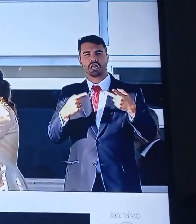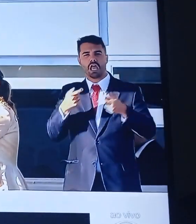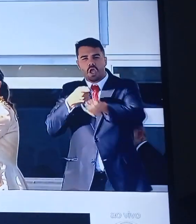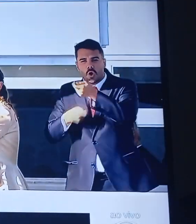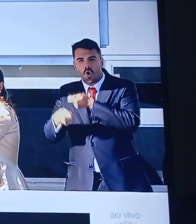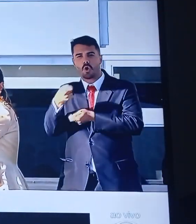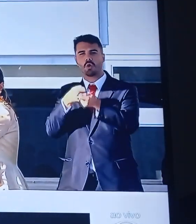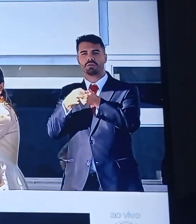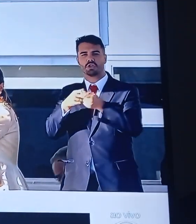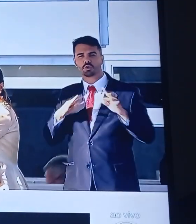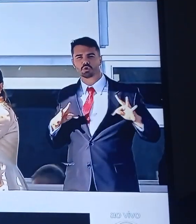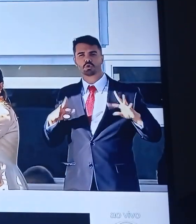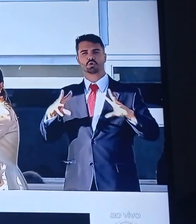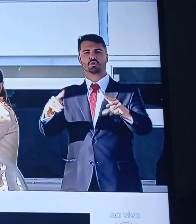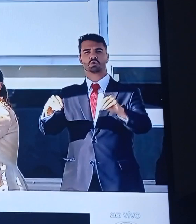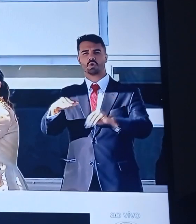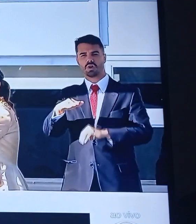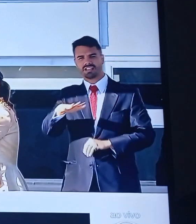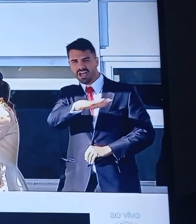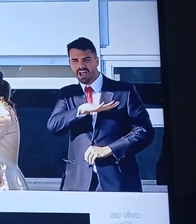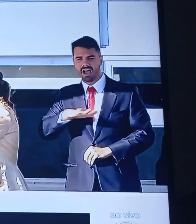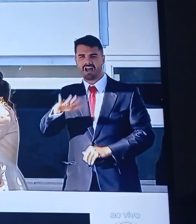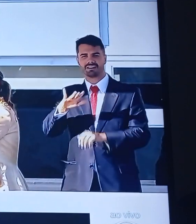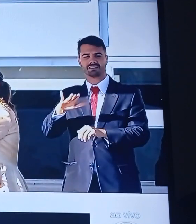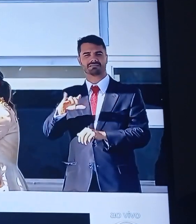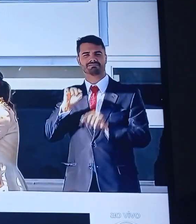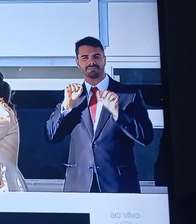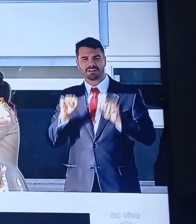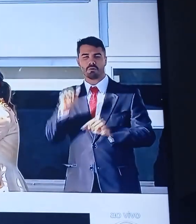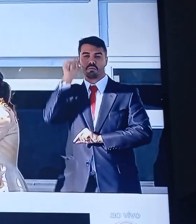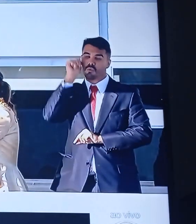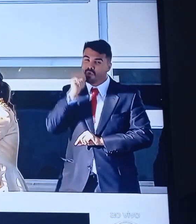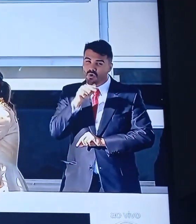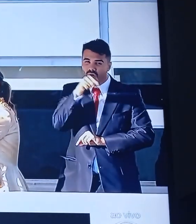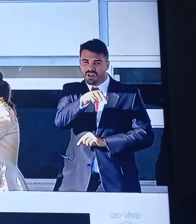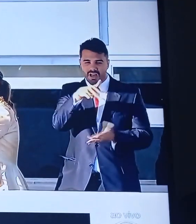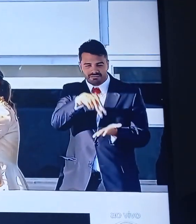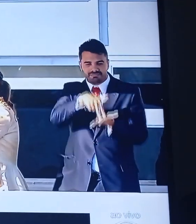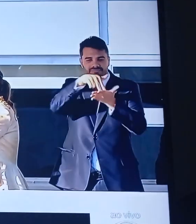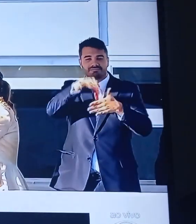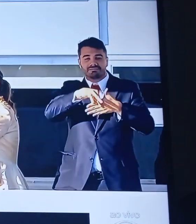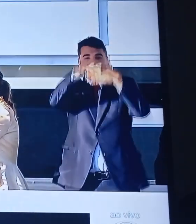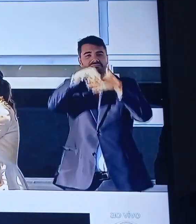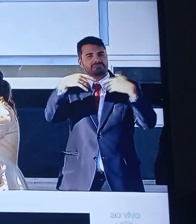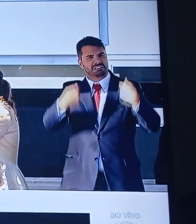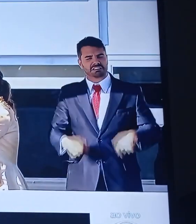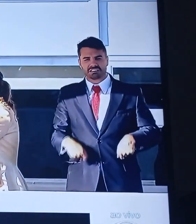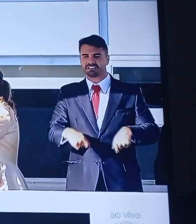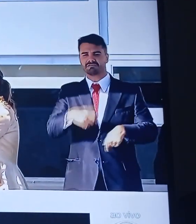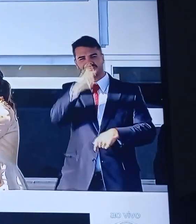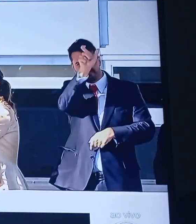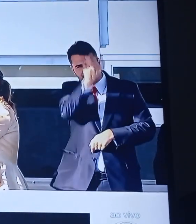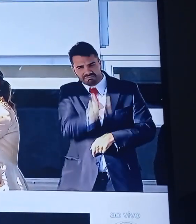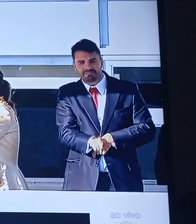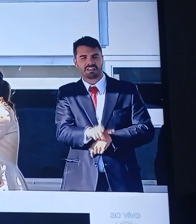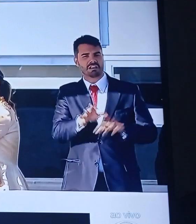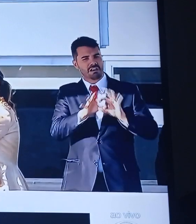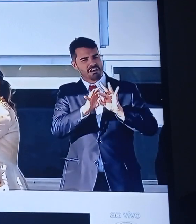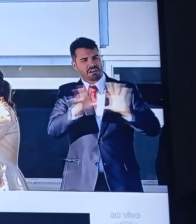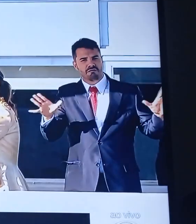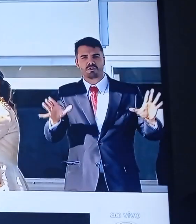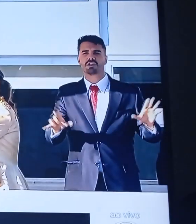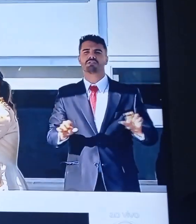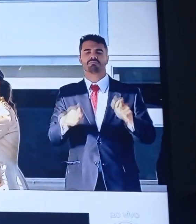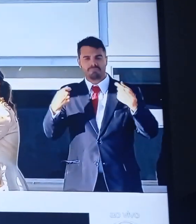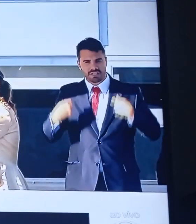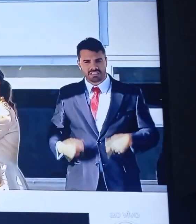economia, em todas as áreas estratégicas. As mulheres devem ser o que elas quiserem ser, devem estar onde quiserem